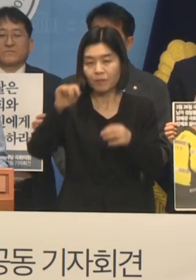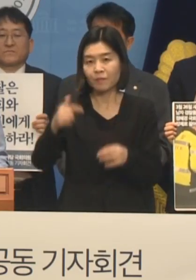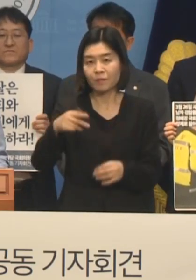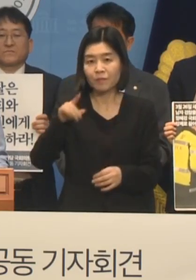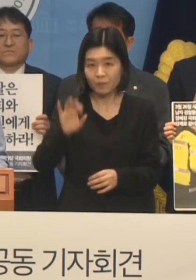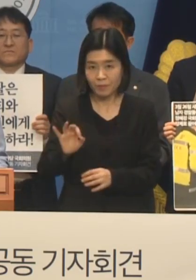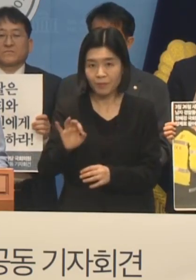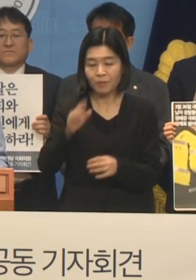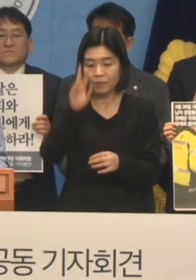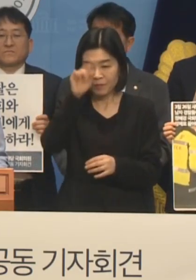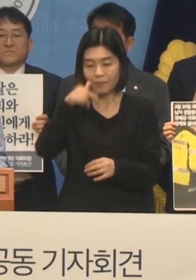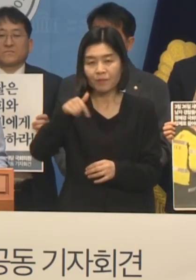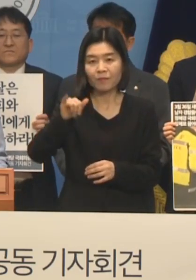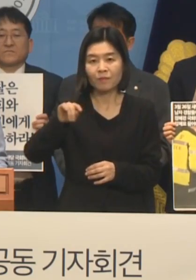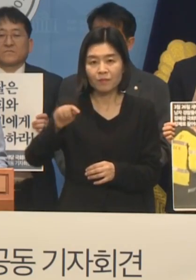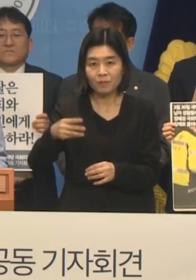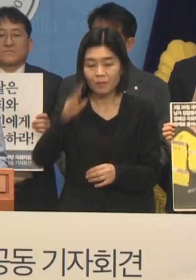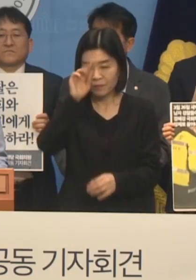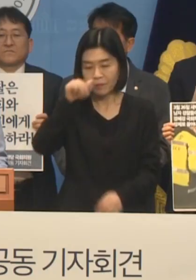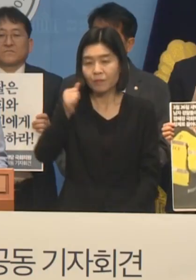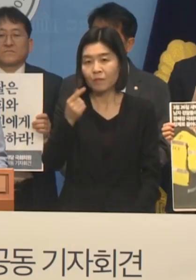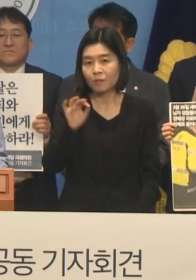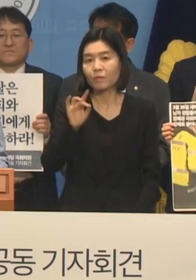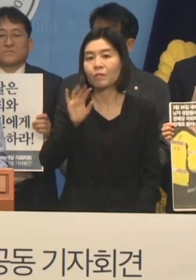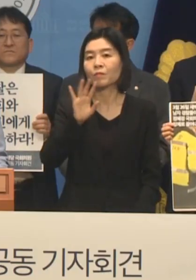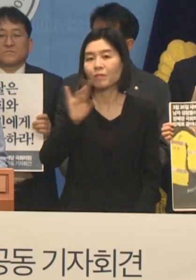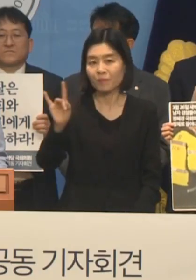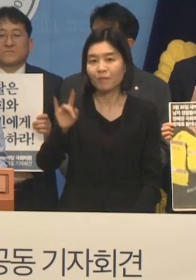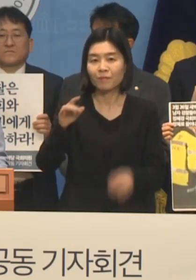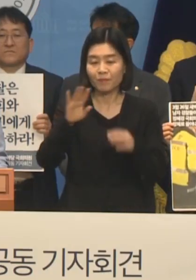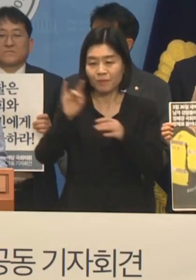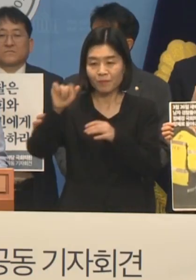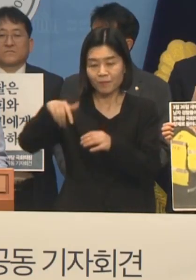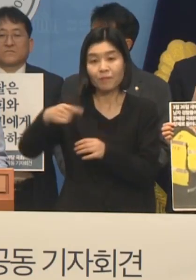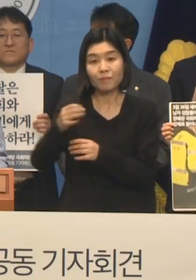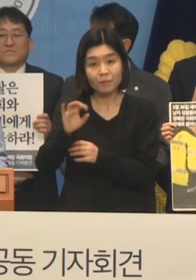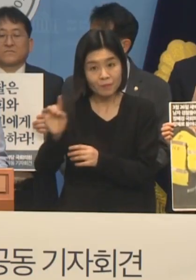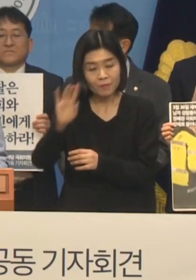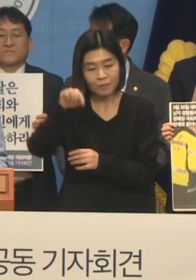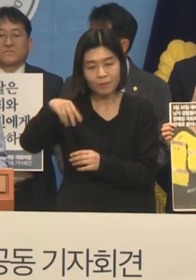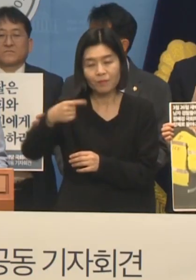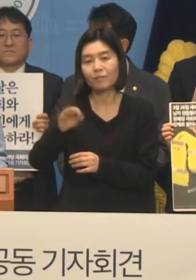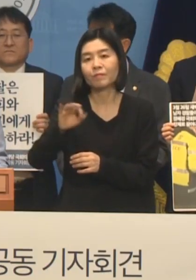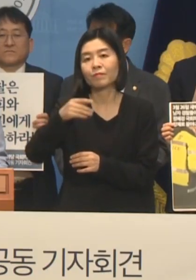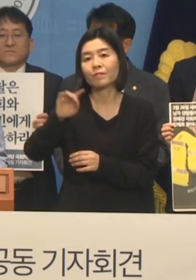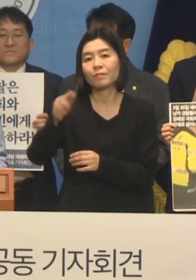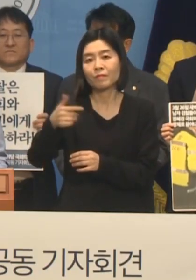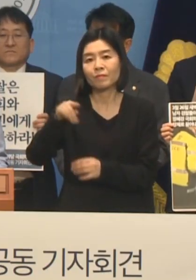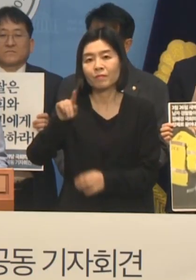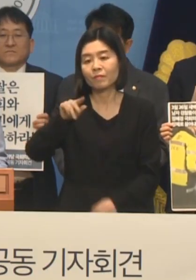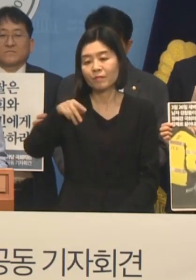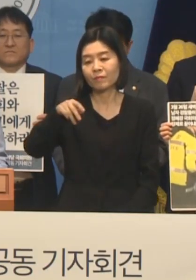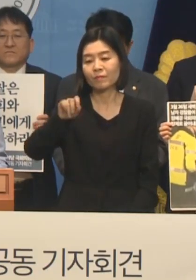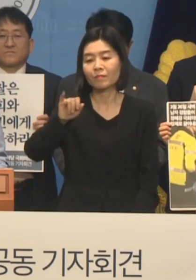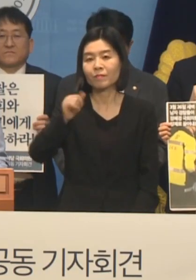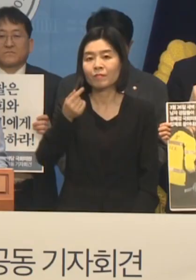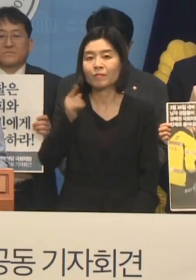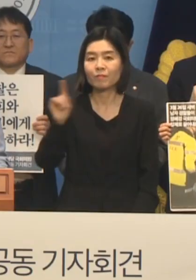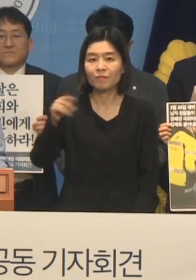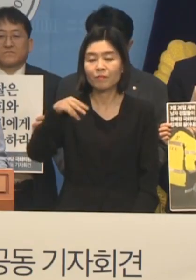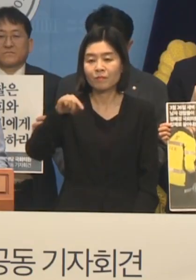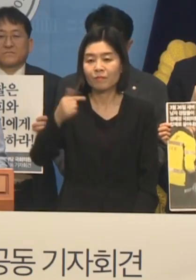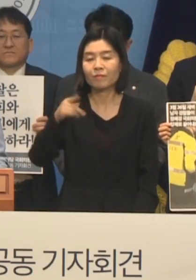박해철, 박홍배, 백승아, 복기양, 부승찬, 서미화, 서왕진, 신장식,